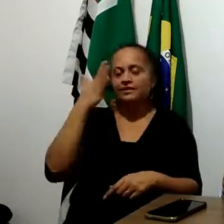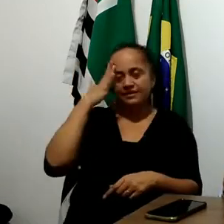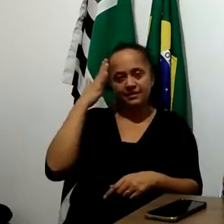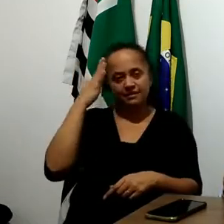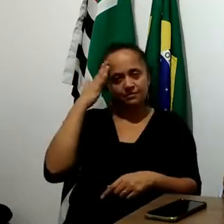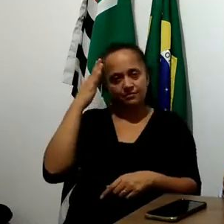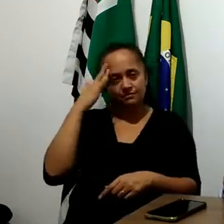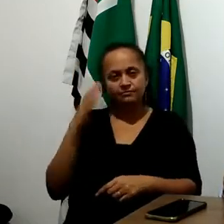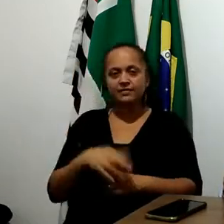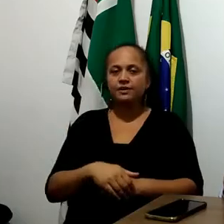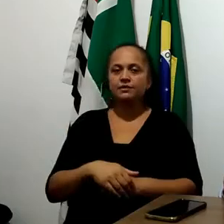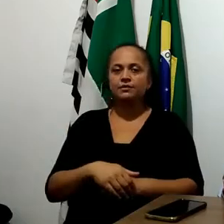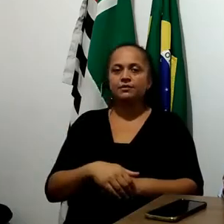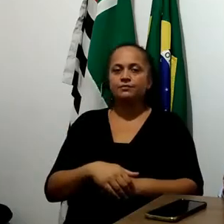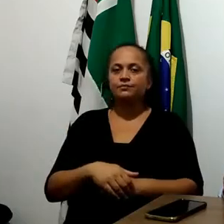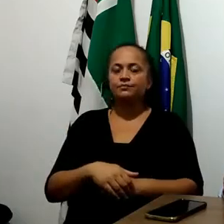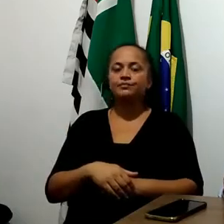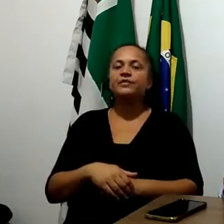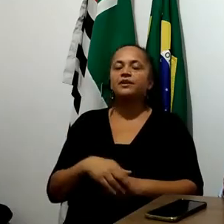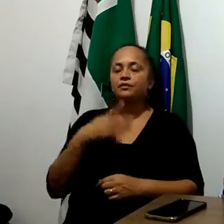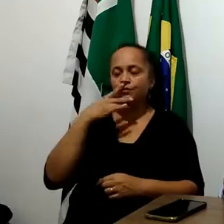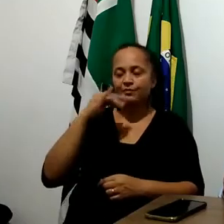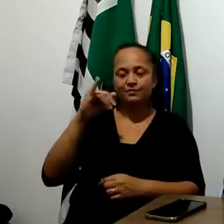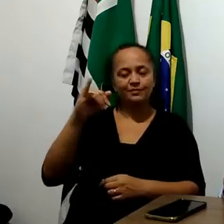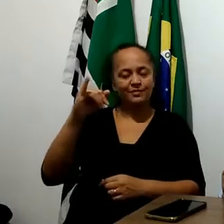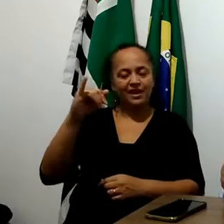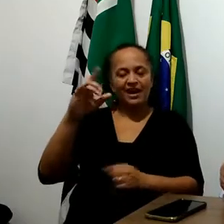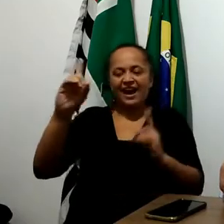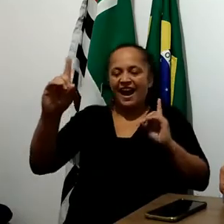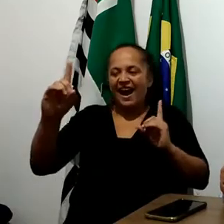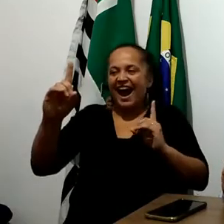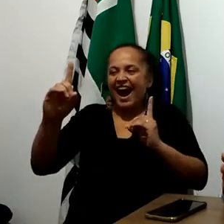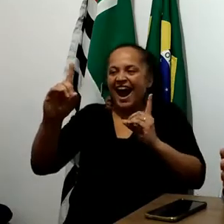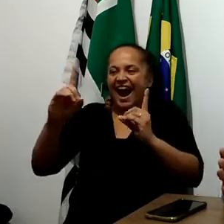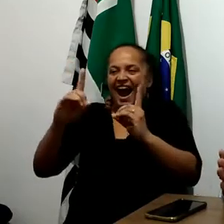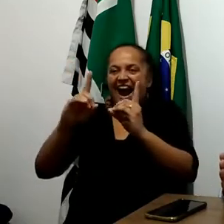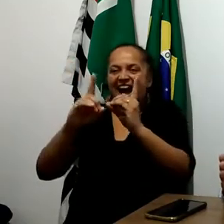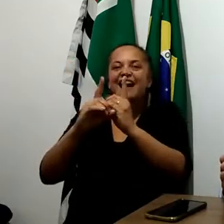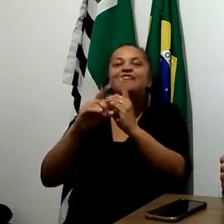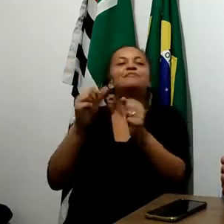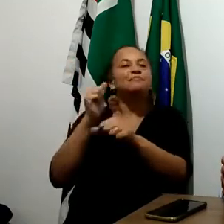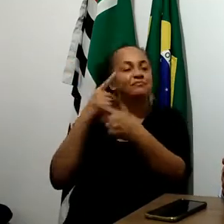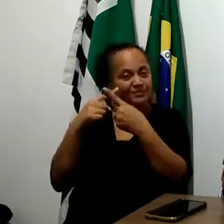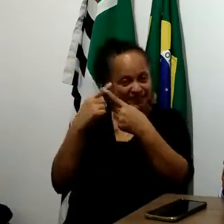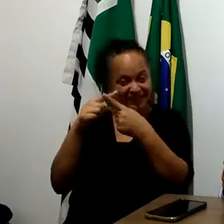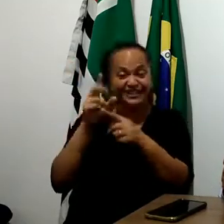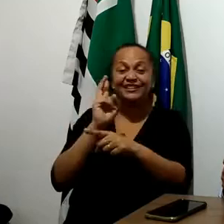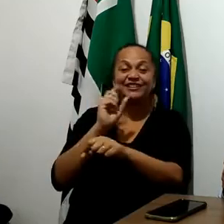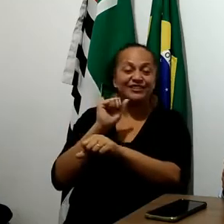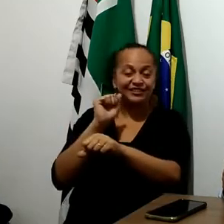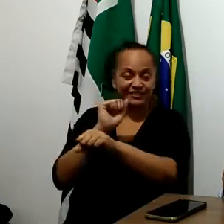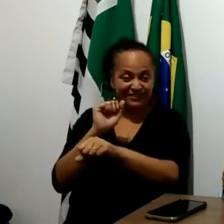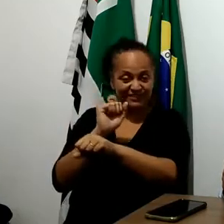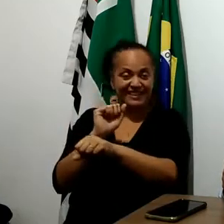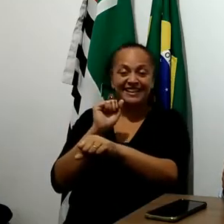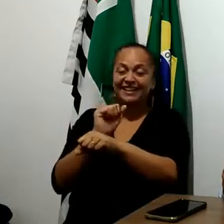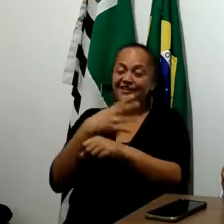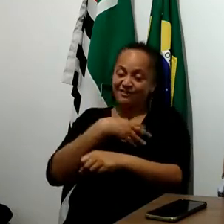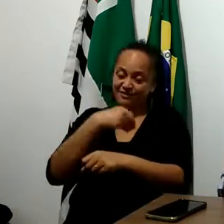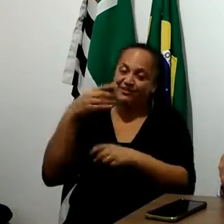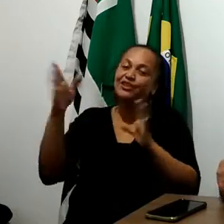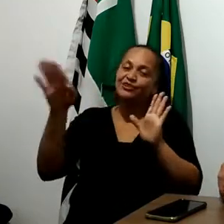dele chegar na casa do pai dele, o pai dele já veio de encontro com ele, porque todos os dias o pai dele esperava isso dele. É isso que Deus espera de mim e de